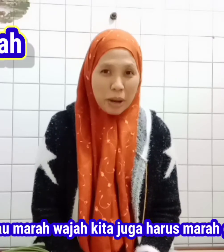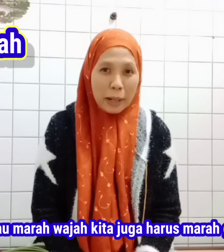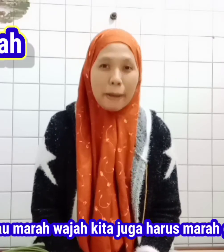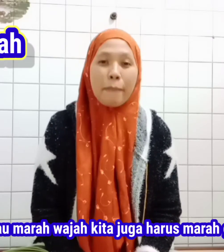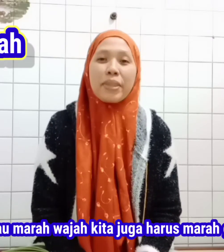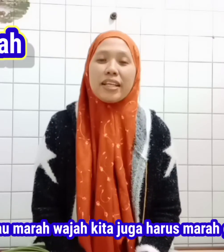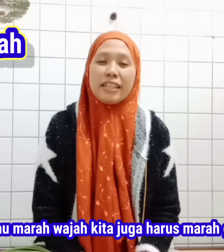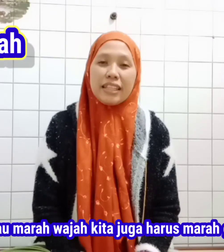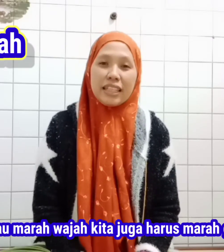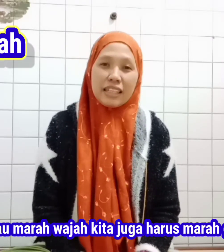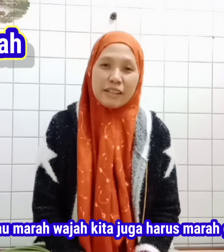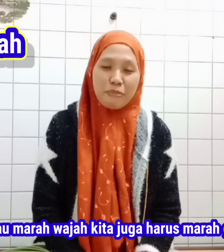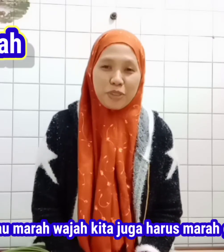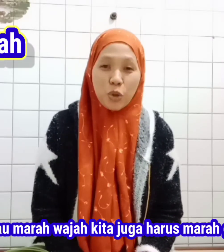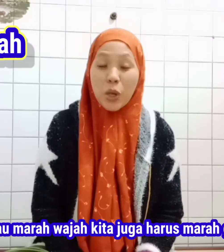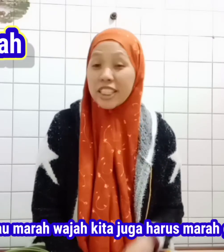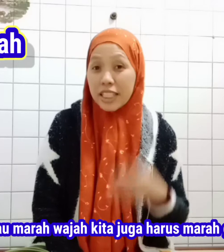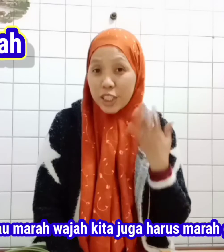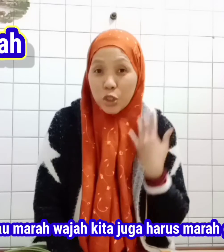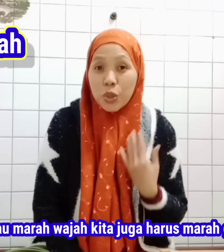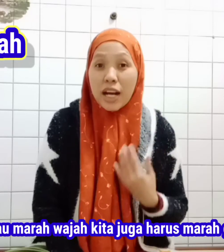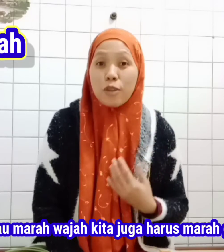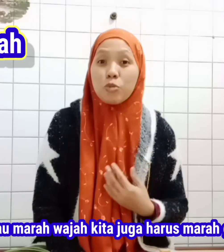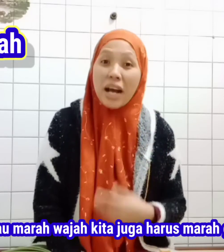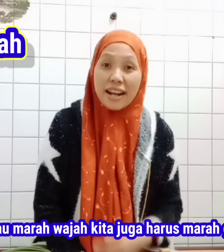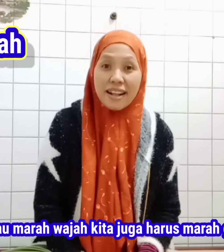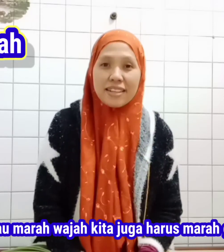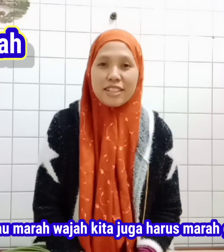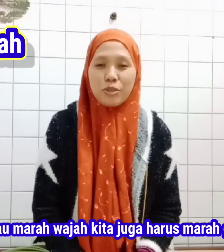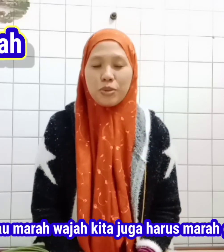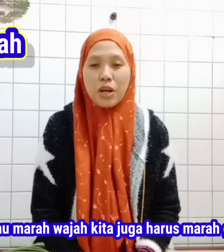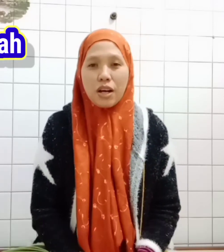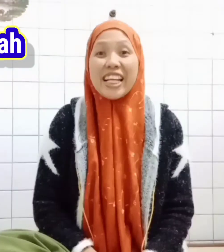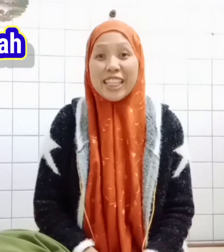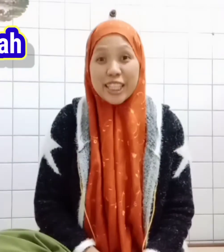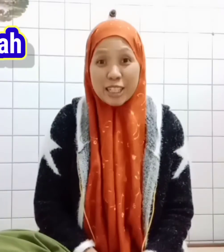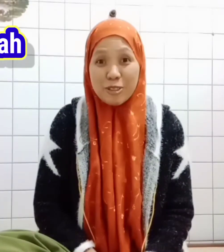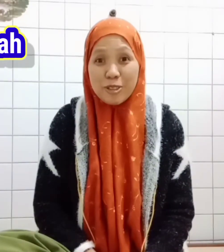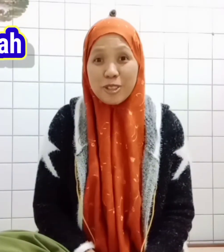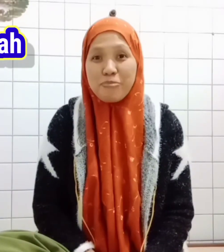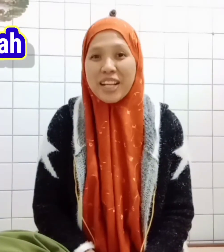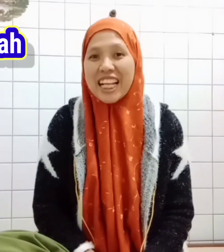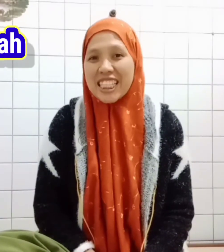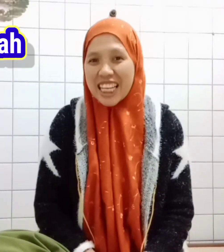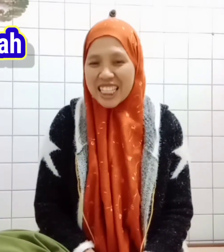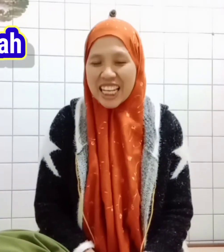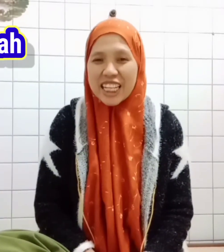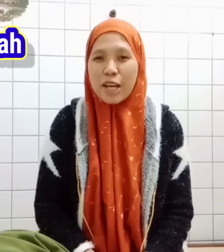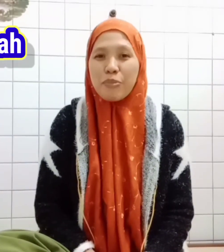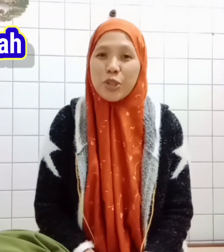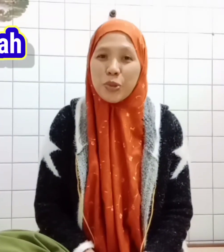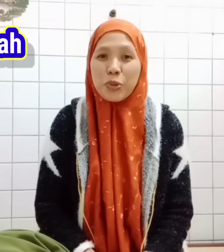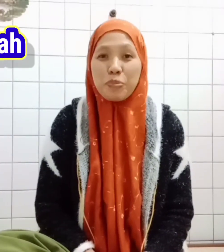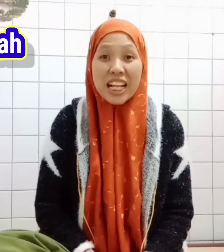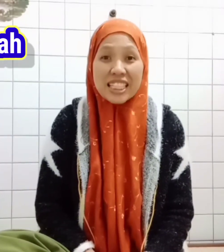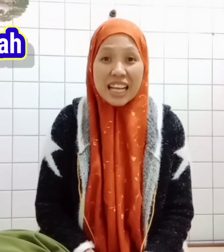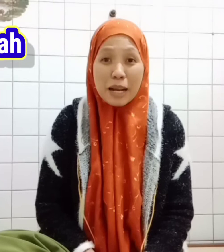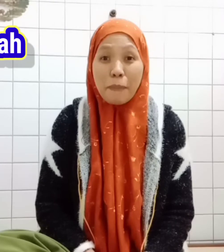marah, wajah kita juga harus marah gitu. Terus perasaan yang keenam itu perasaan